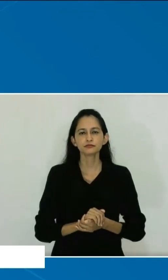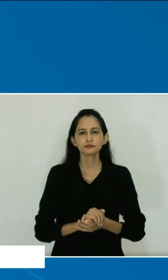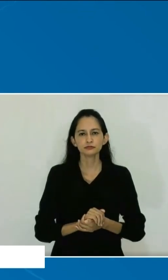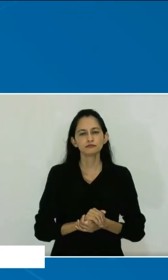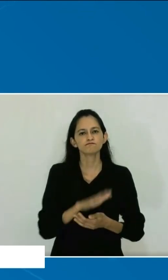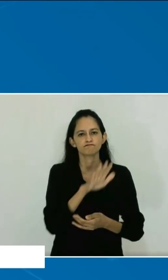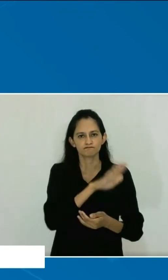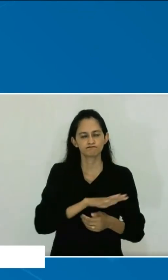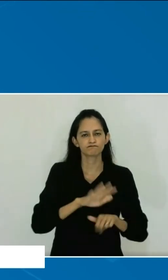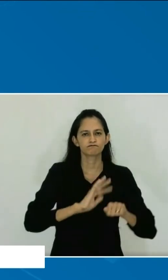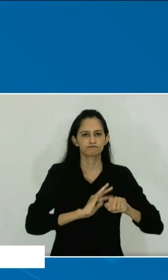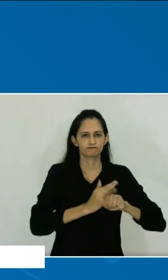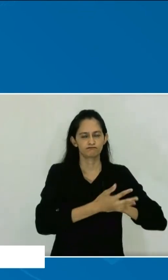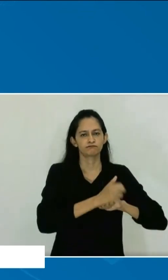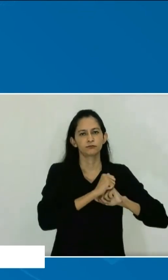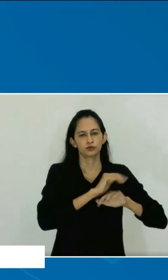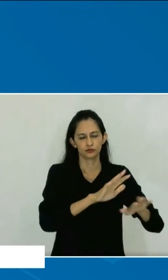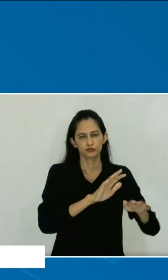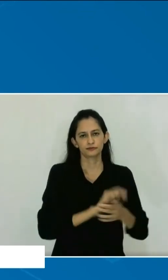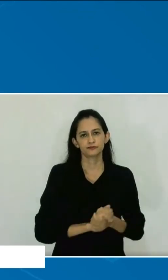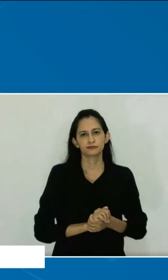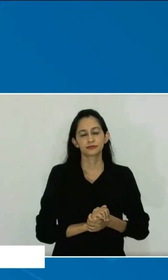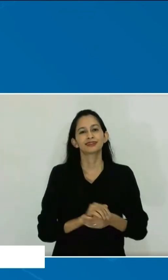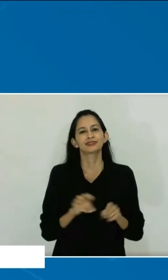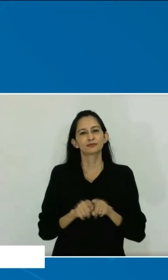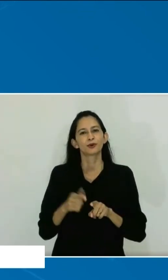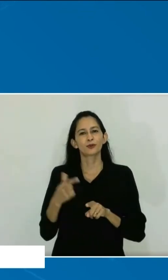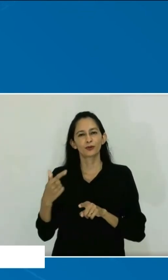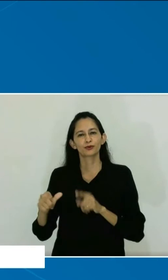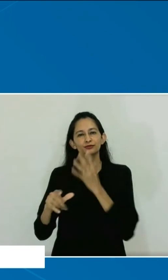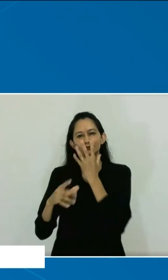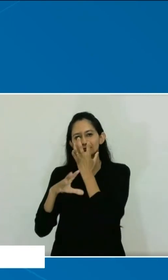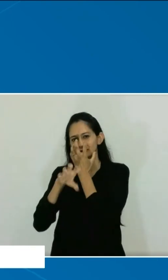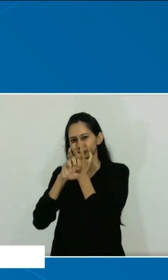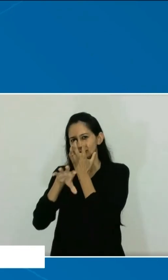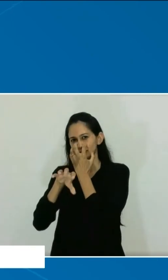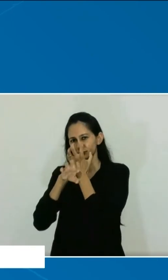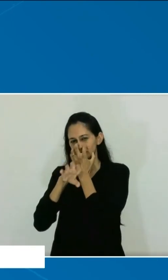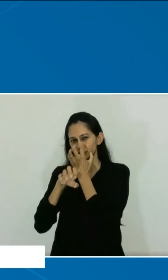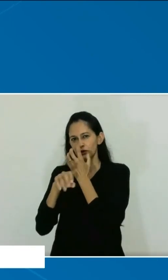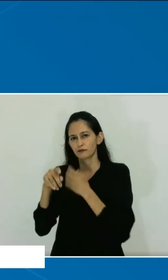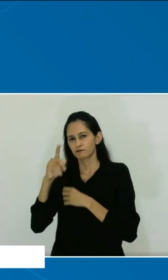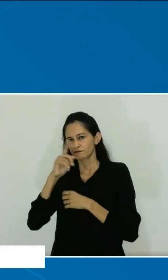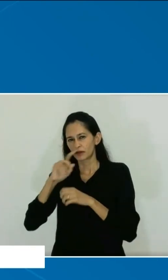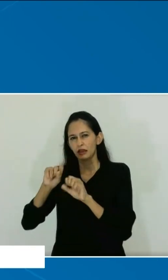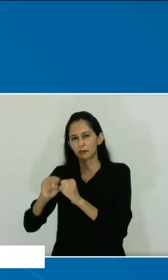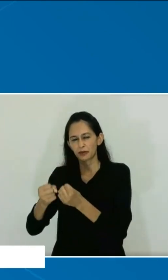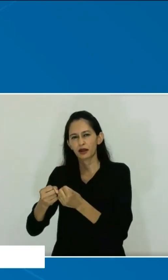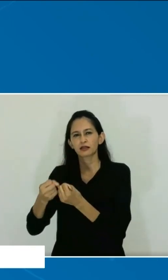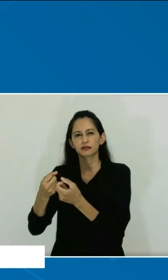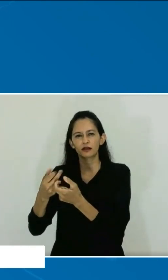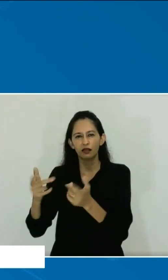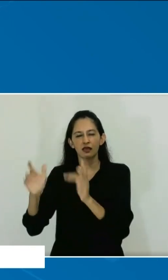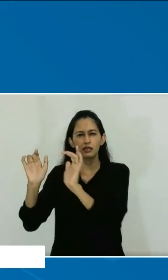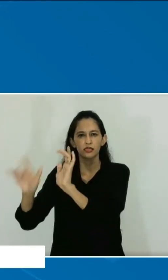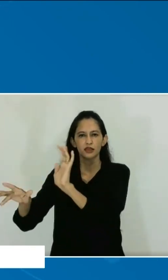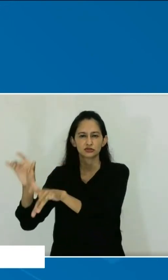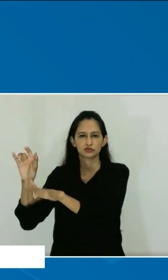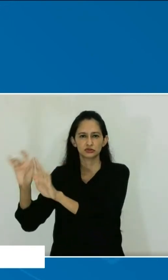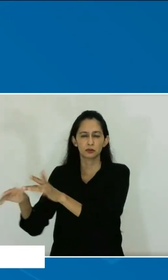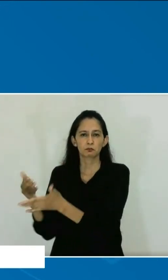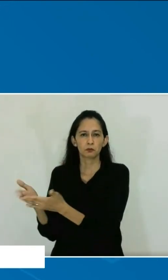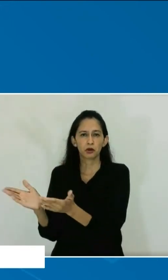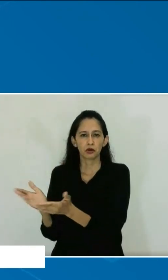da pandemia. A recuperação de respiradores, né, foi um outro trabalho belíssimo, né, vários hospitais da região que tinham